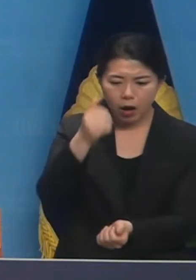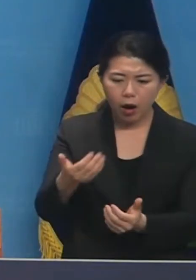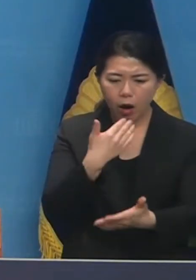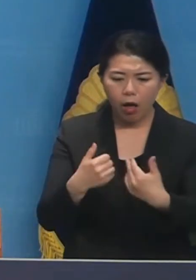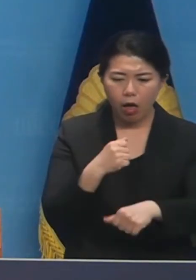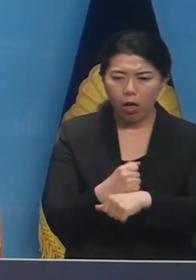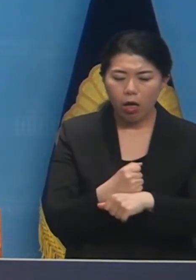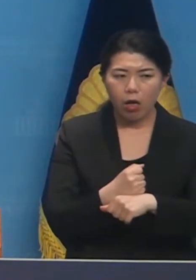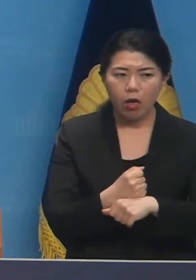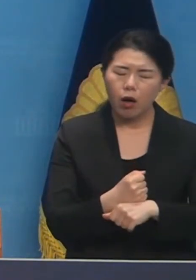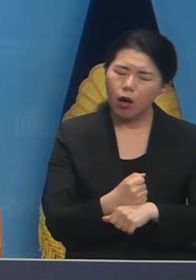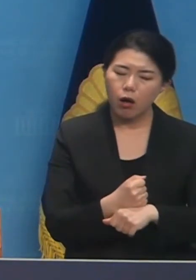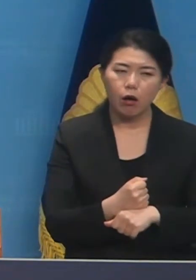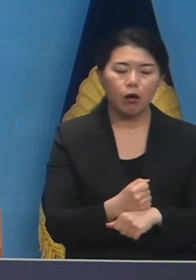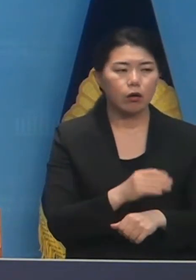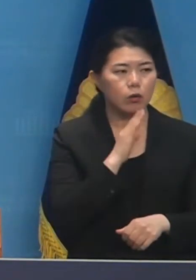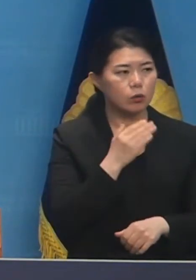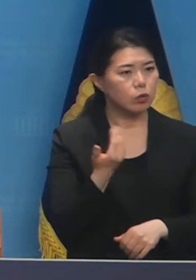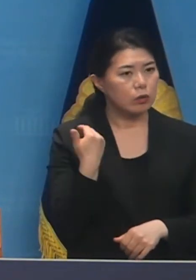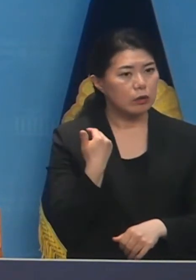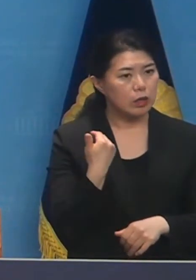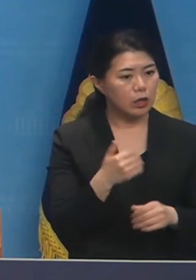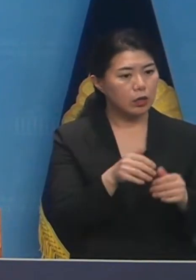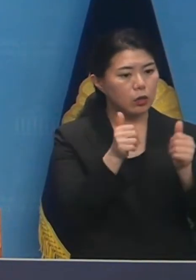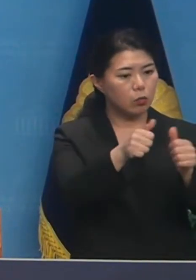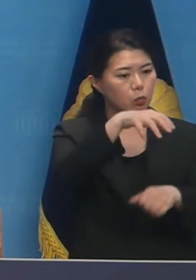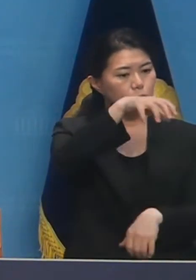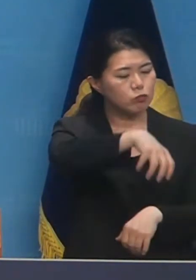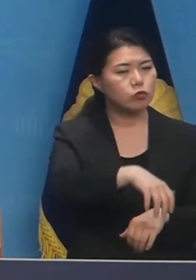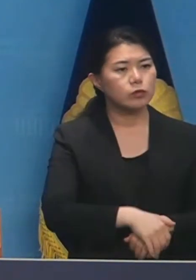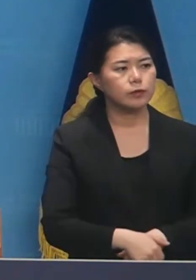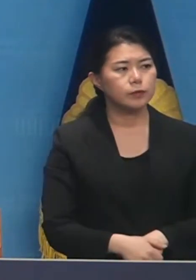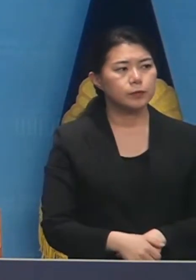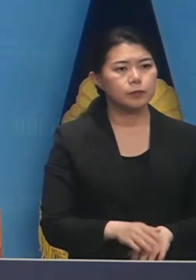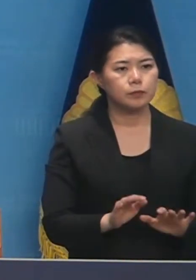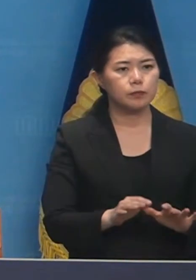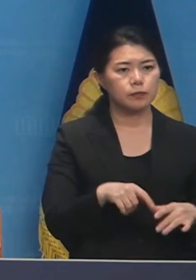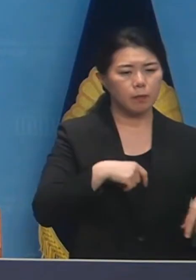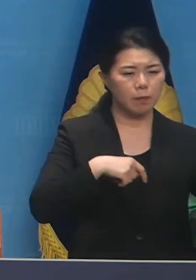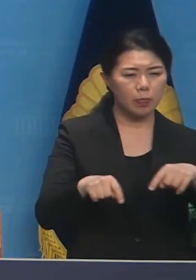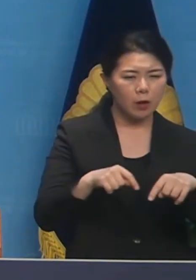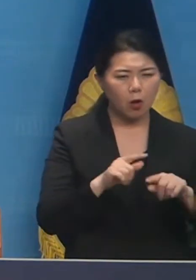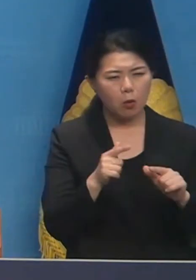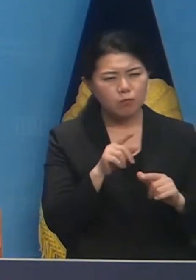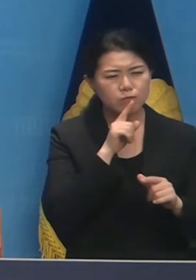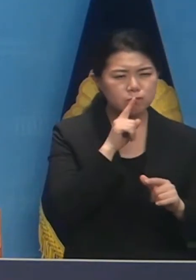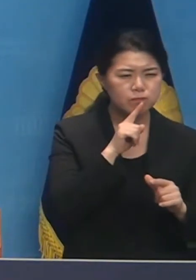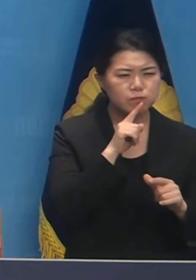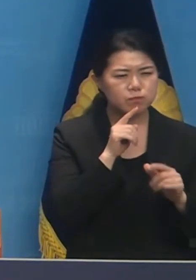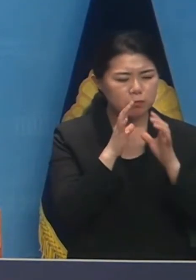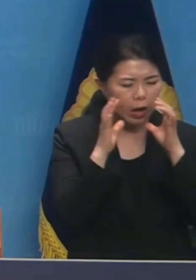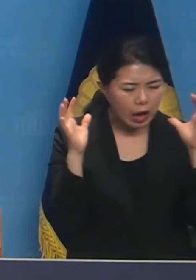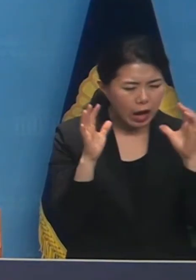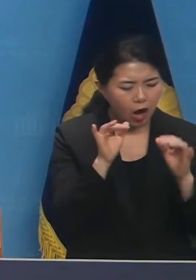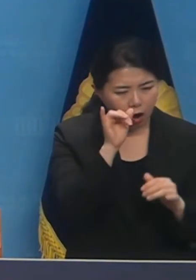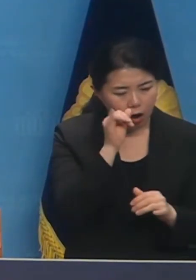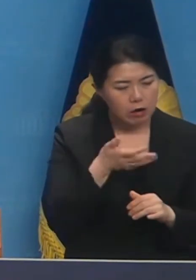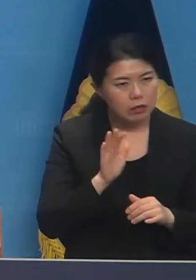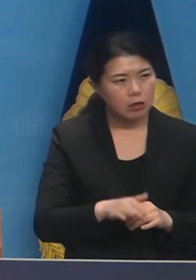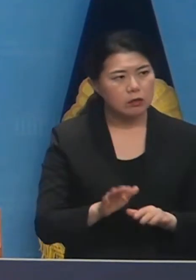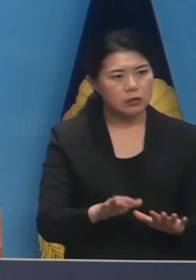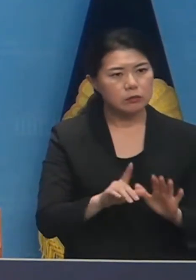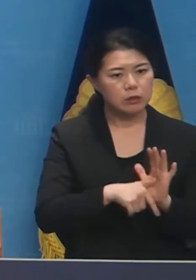집행되었다는 사실은 최근에 우리 알다시피 사법부에 이번에 정치적 그런 문제 때문에 상당히 불안스럽습니다. 이런